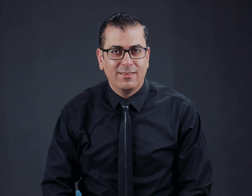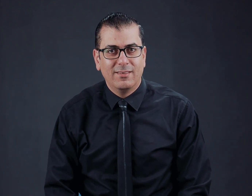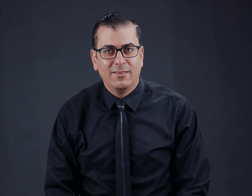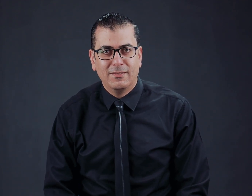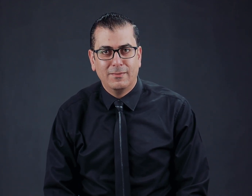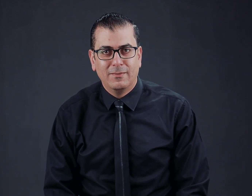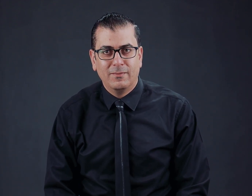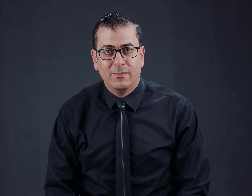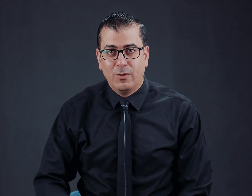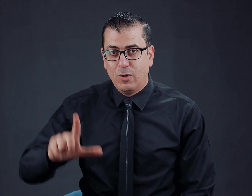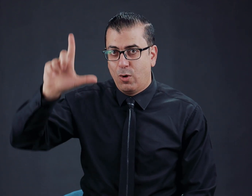الأردن،